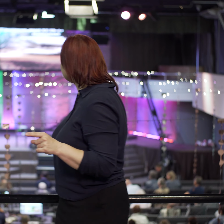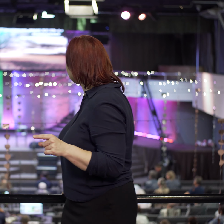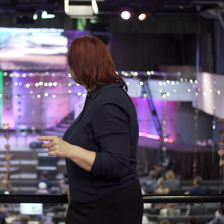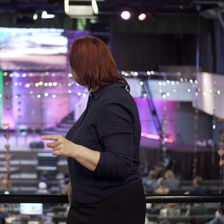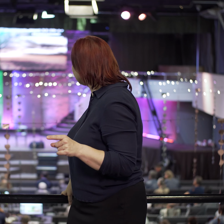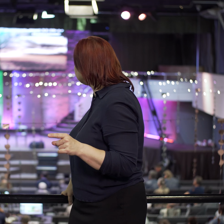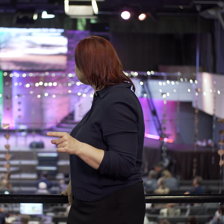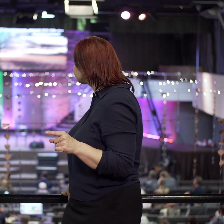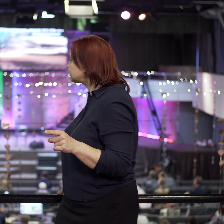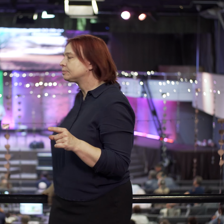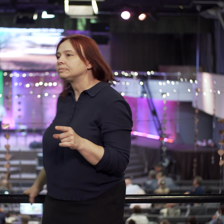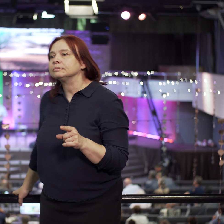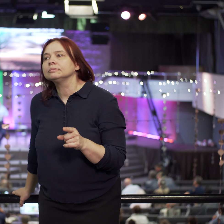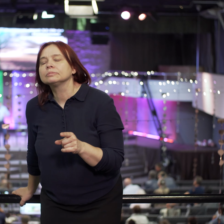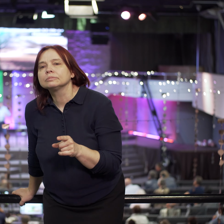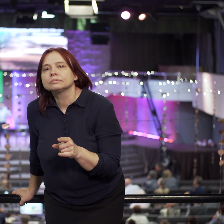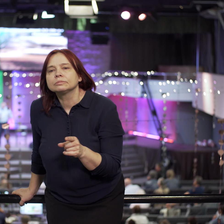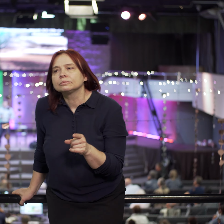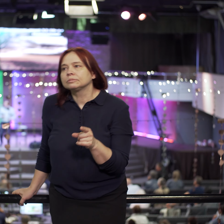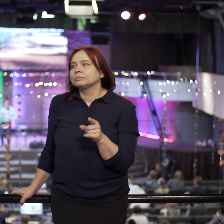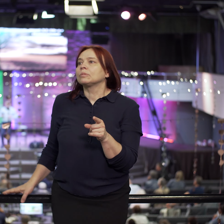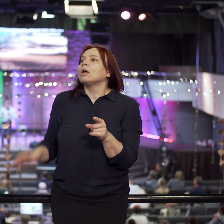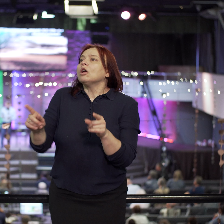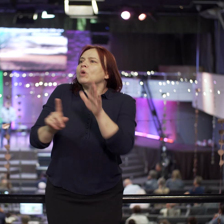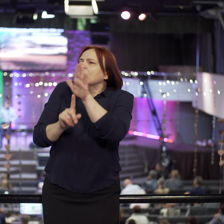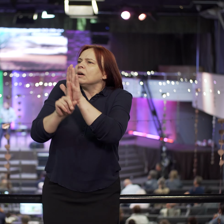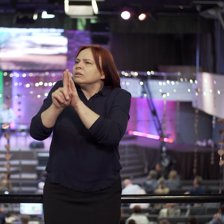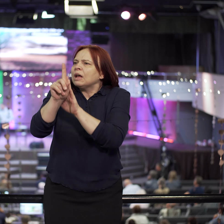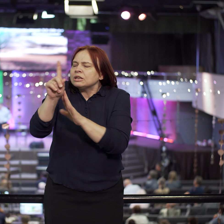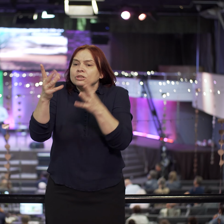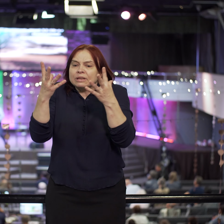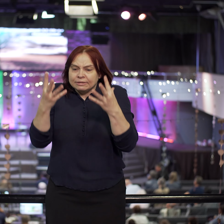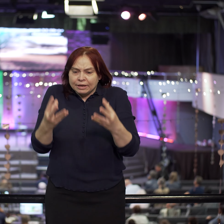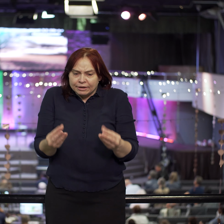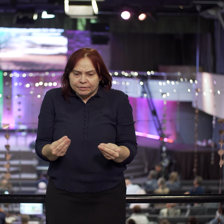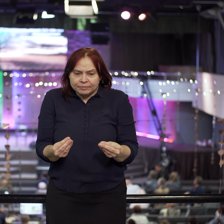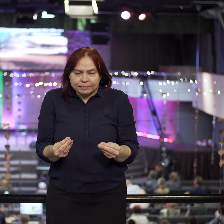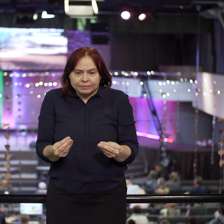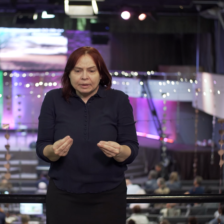Что заходило, наступил тот день расплаты, который